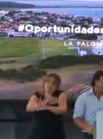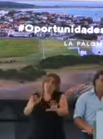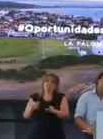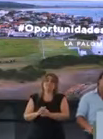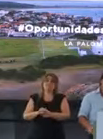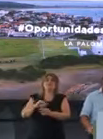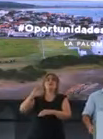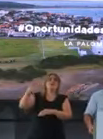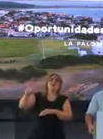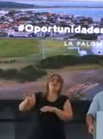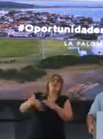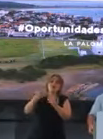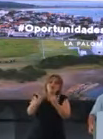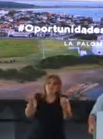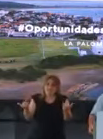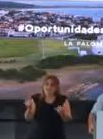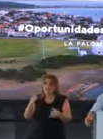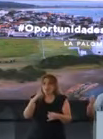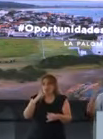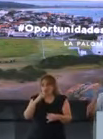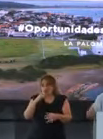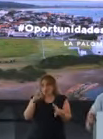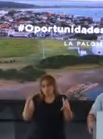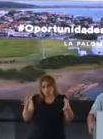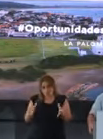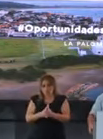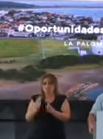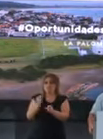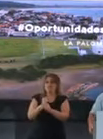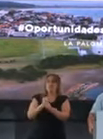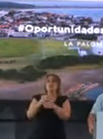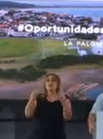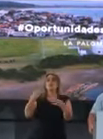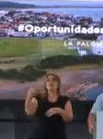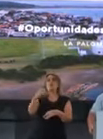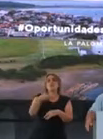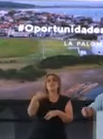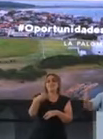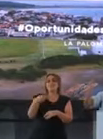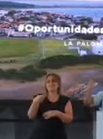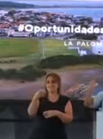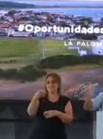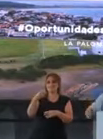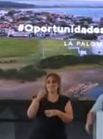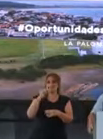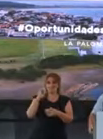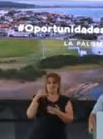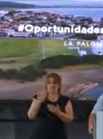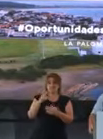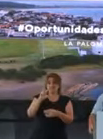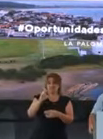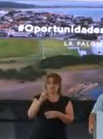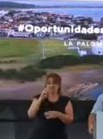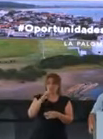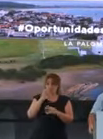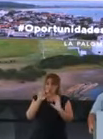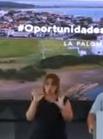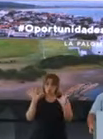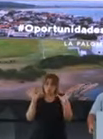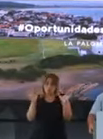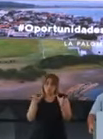Al otro día estamos todos juntos. El compromiso que Beatriz planteaba, que a mí me encanta, estar el 30 de junio de noche todos juntos en la